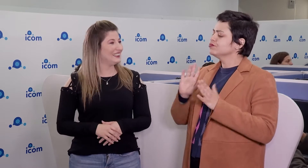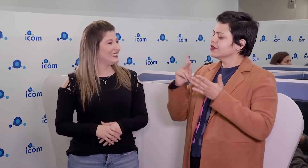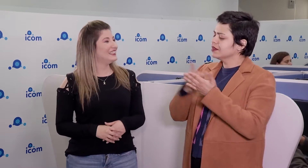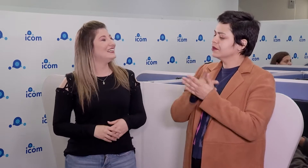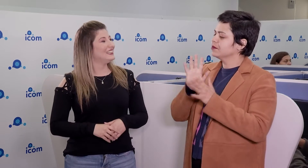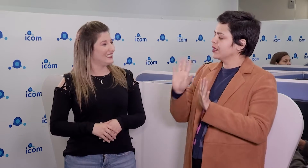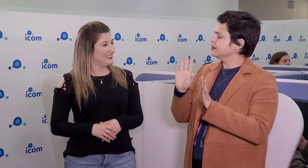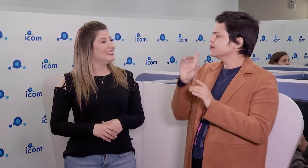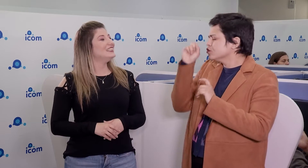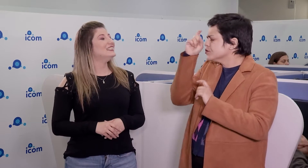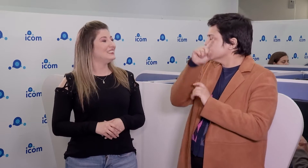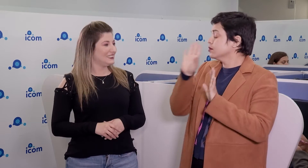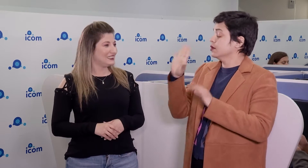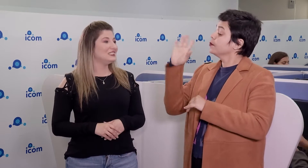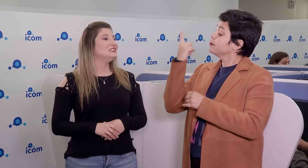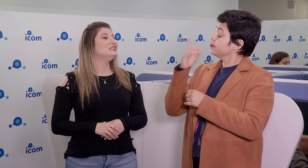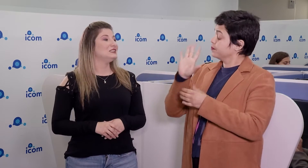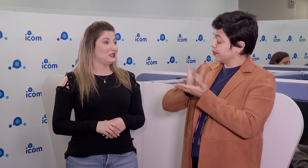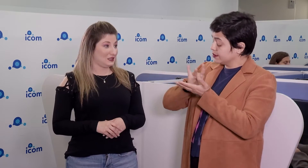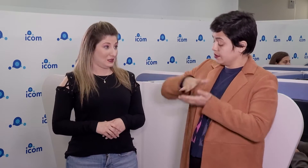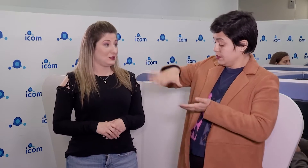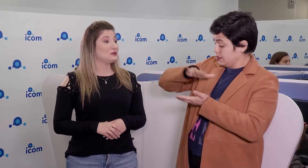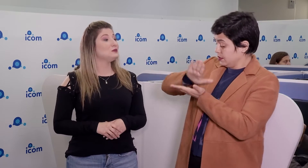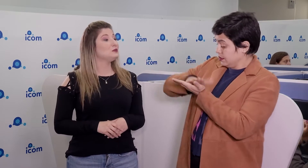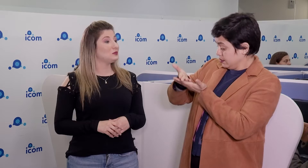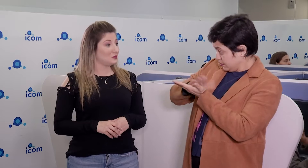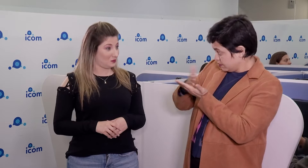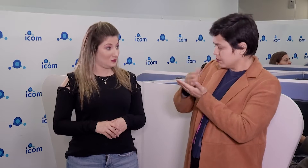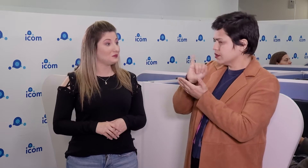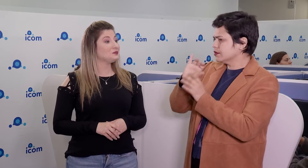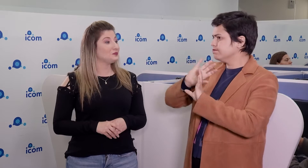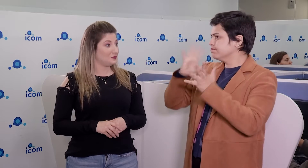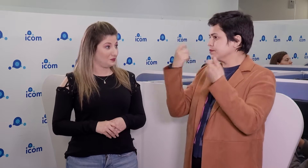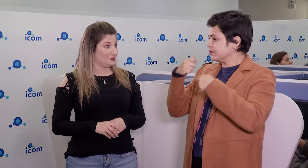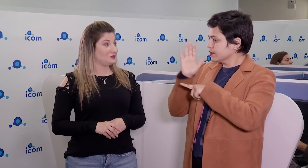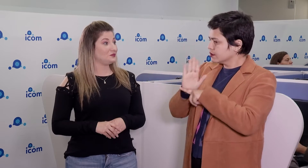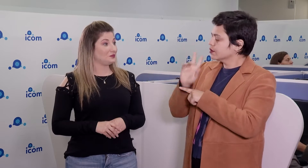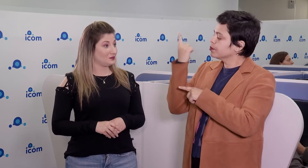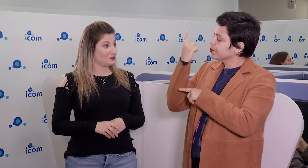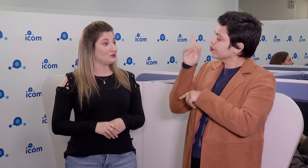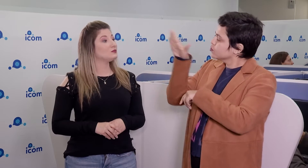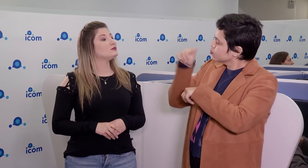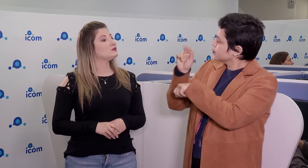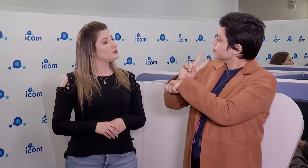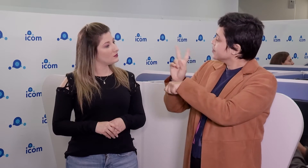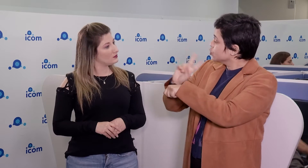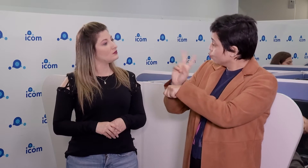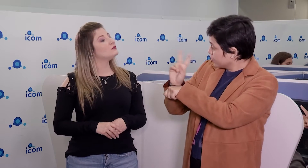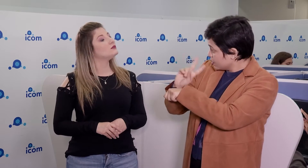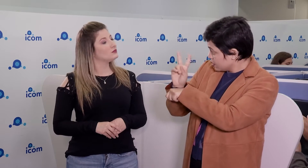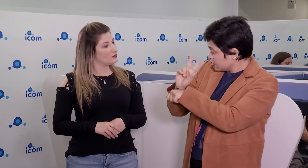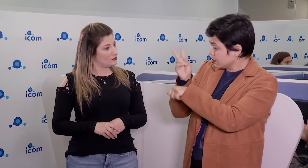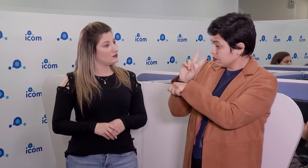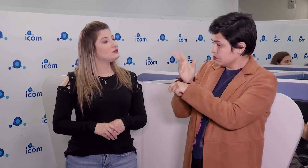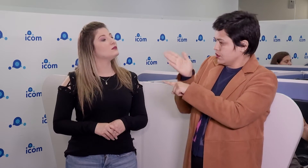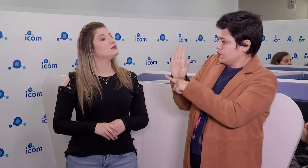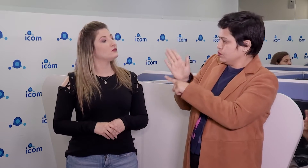Você ajuda nesse sentido? Sim, já aconteceu, é difícil, mas às vezes acontece, sim. do intérprete precisar de ajuda. E aí chama o